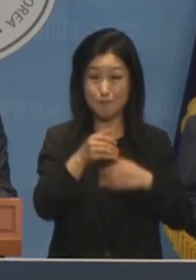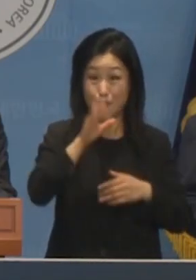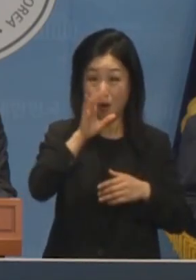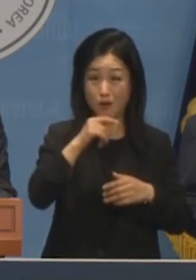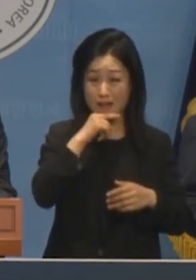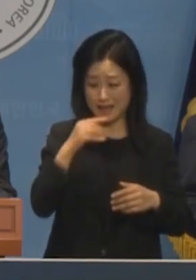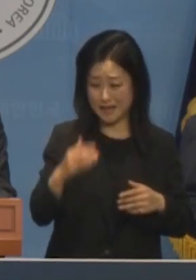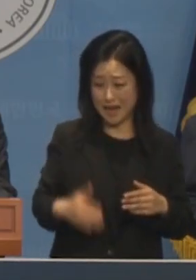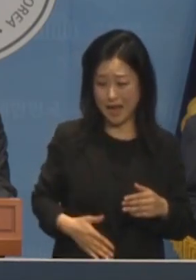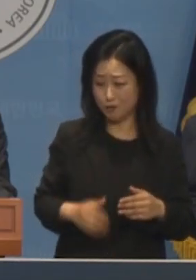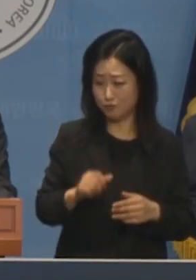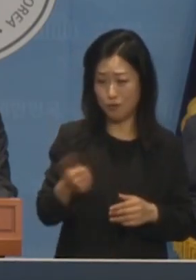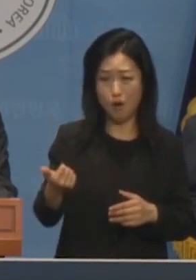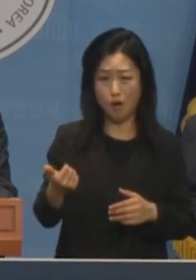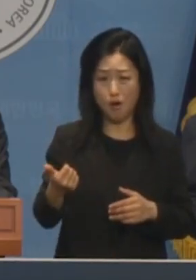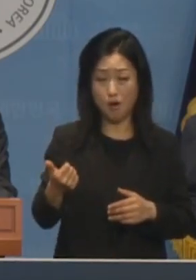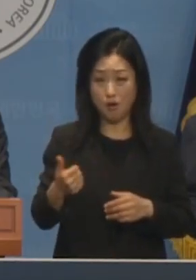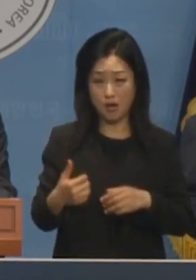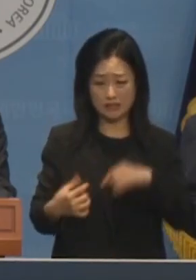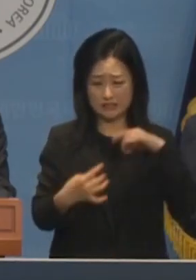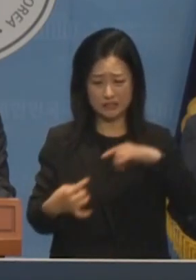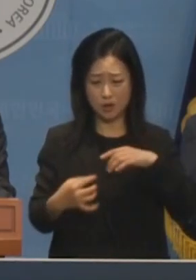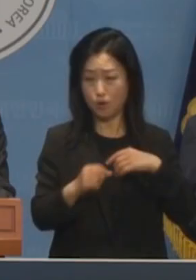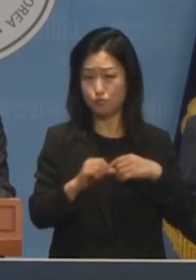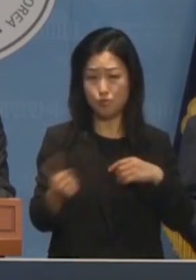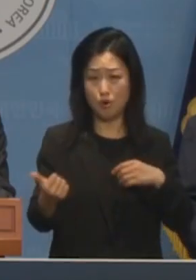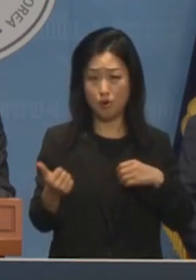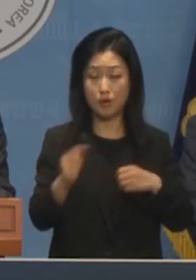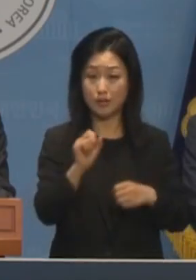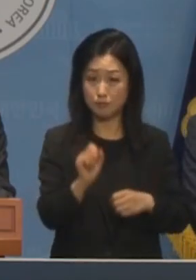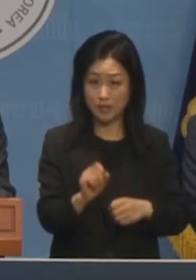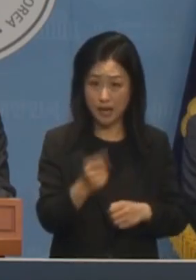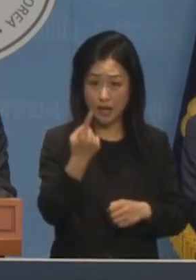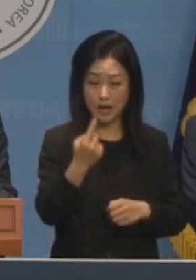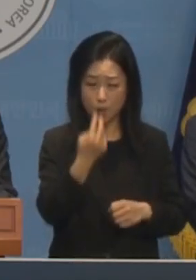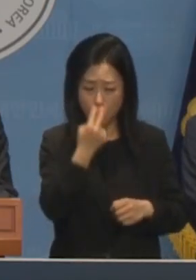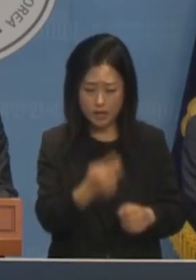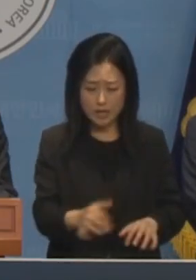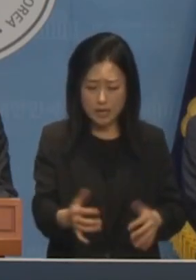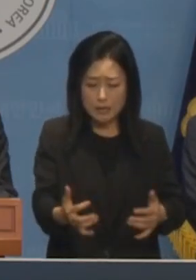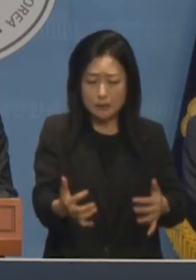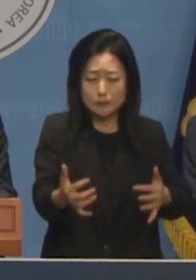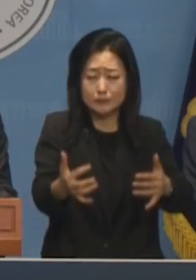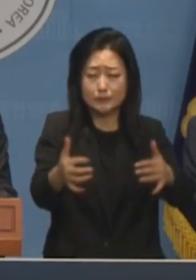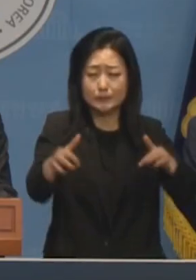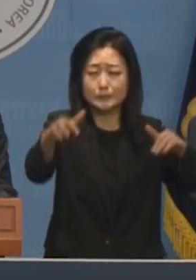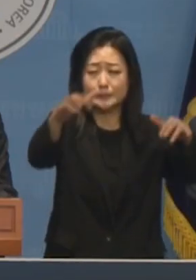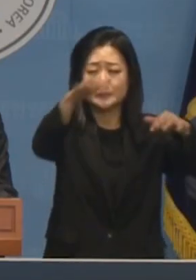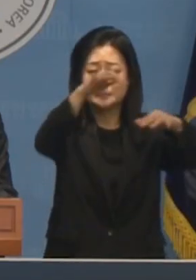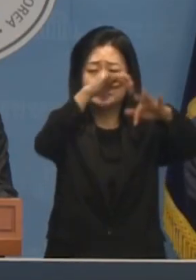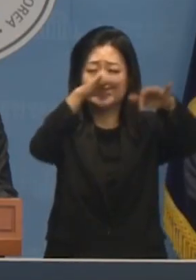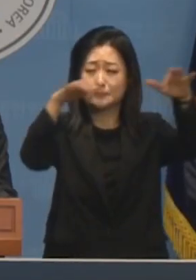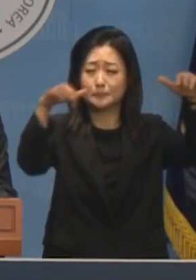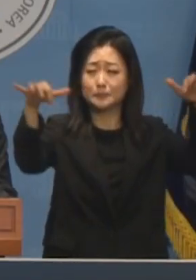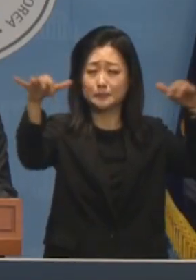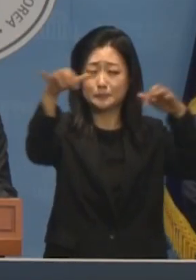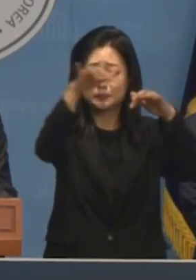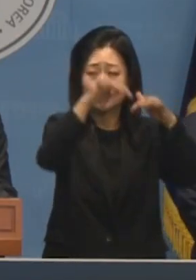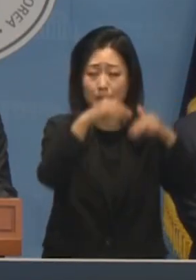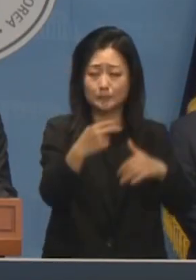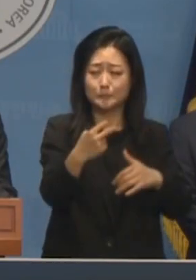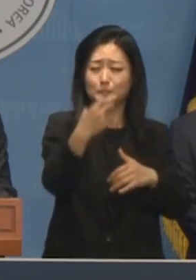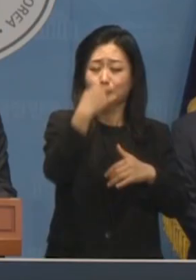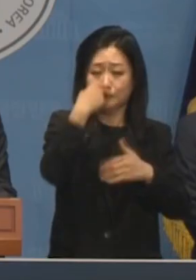손상시키는 물질입니다. 이것이 에어로졸 형태로 공기 중으로 확산되어 국민들의 건강을 위협하고